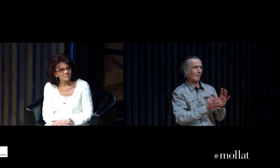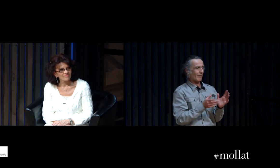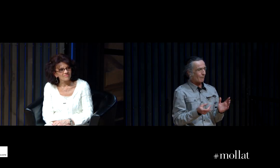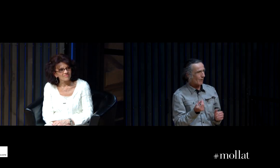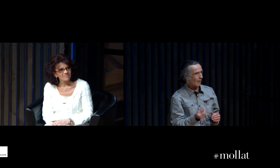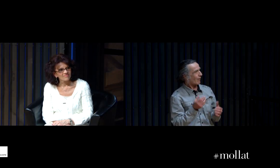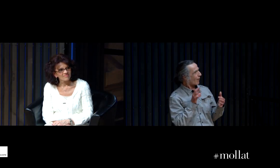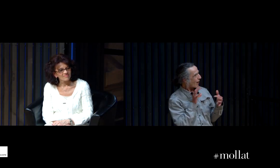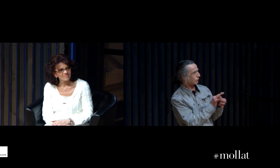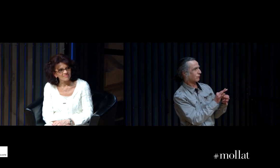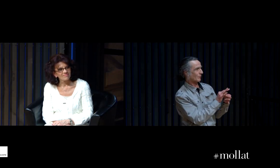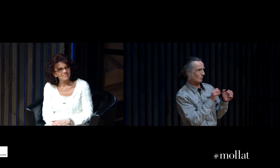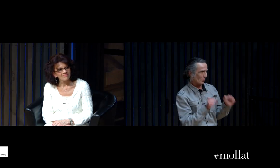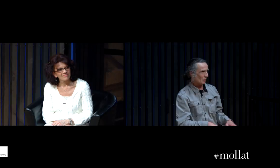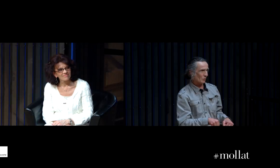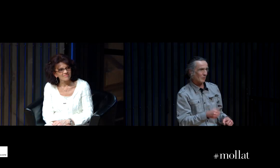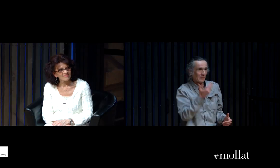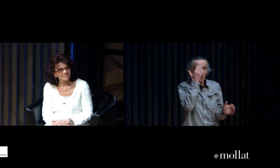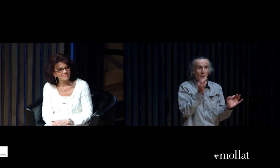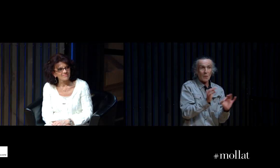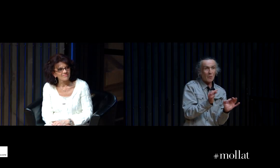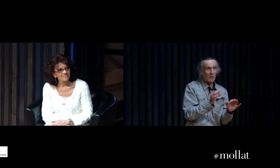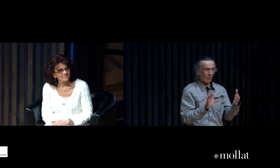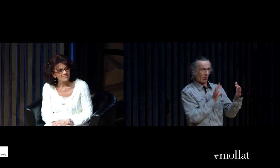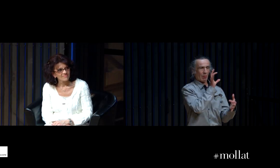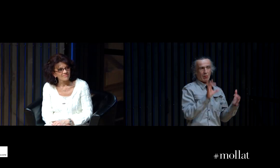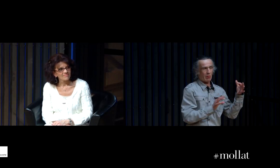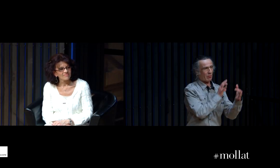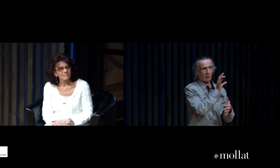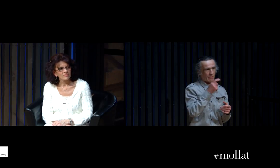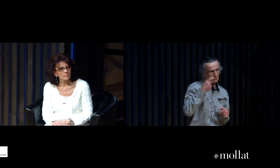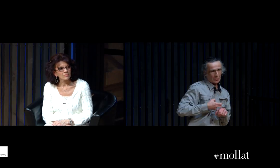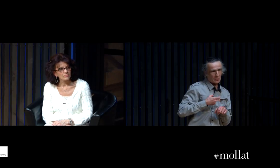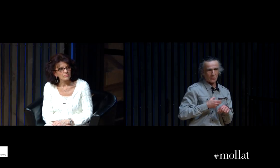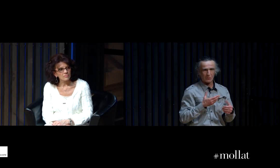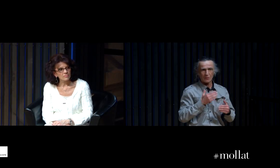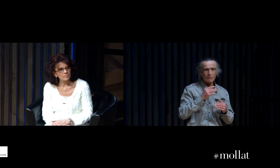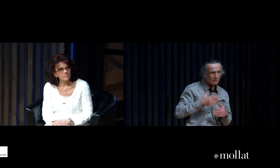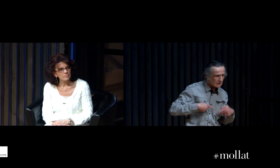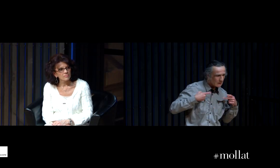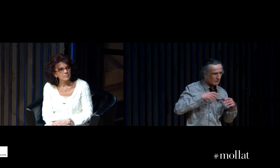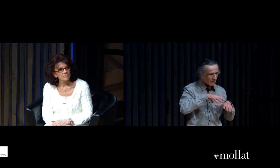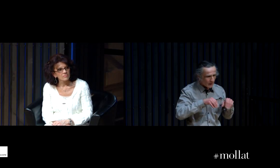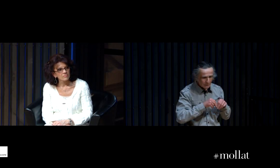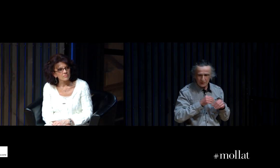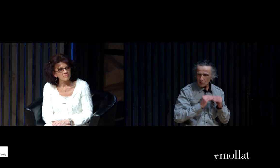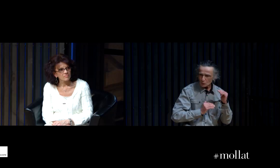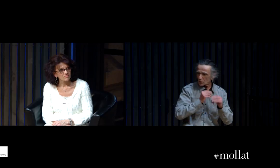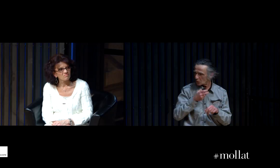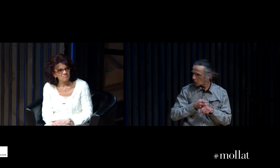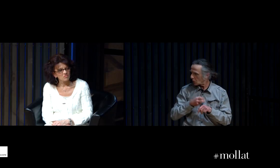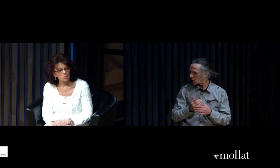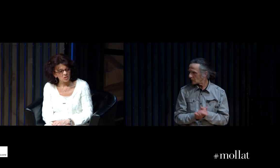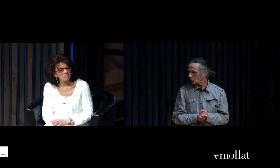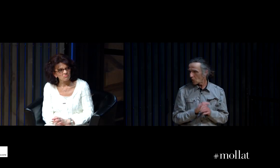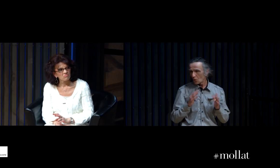langue des signes, ce n'est pas grave. Il y a une communication, il y a un lien avec leur enfant. Quand s'il n'y a pas de langue des signes au sein de ces familles qui